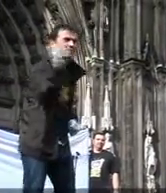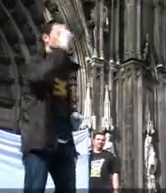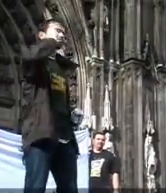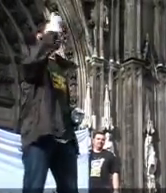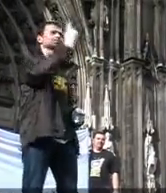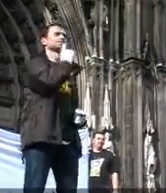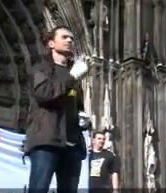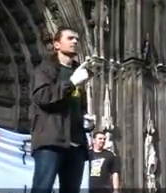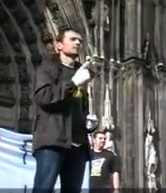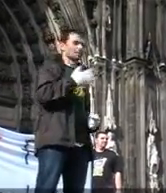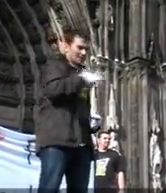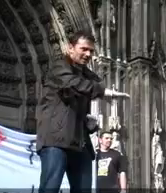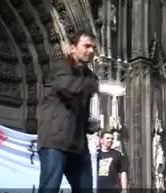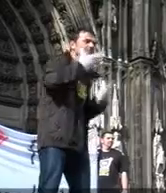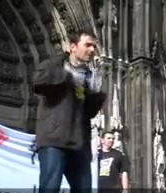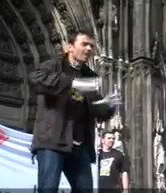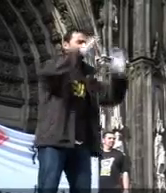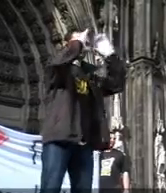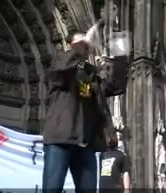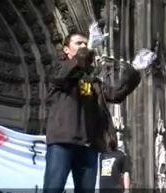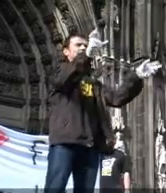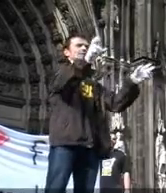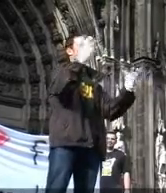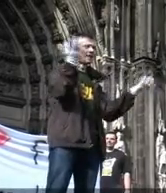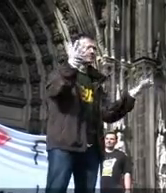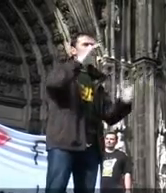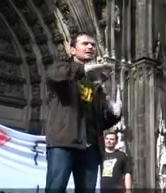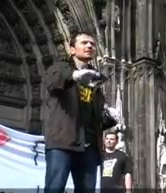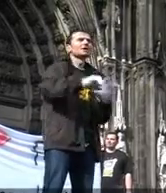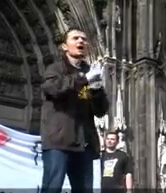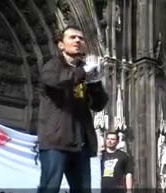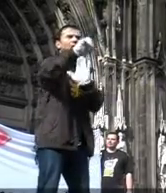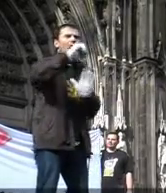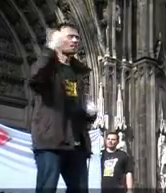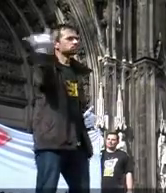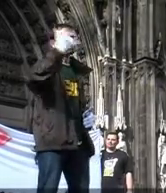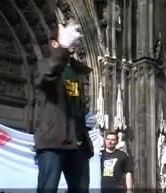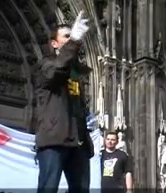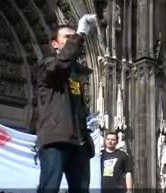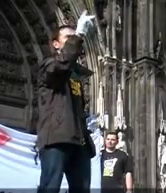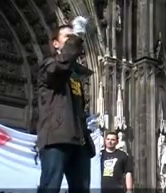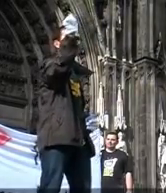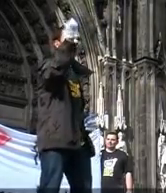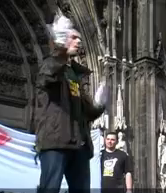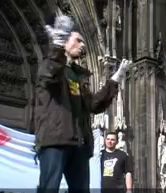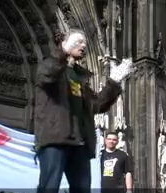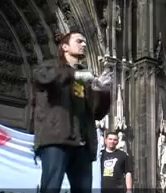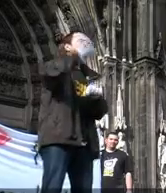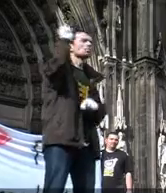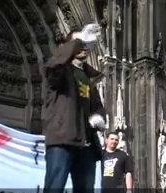Meine Familie ist gehörlos, meine Kinder sind auch gehörlos. Meine Kinder sehen natürlich auch gern fern, zum Beispiel